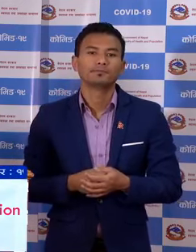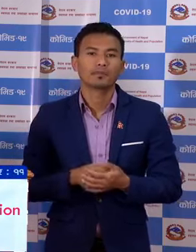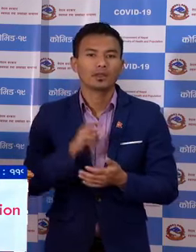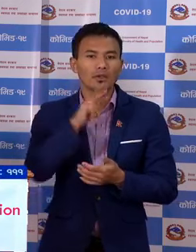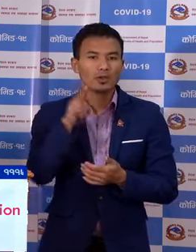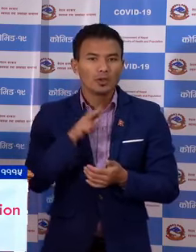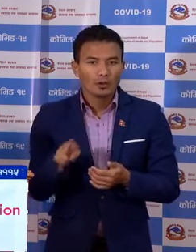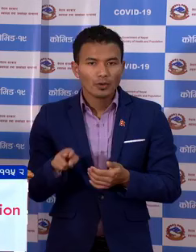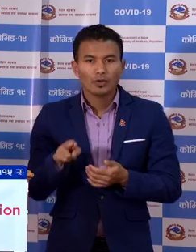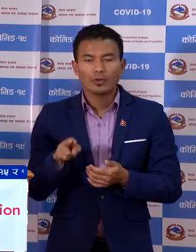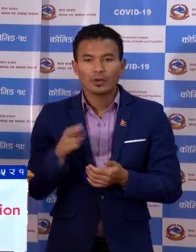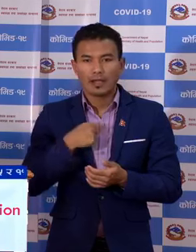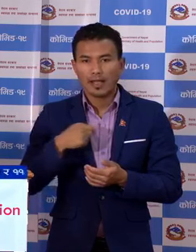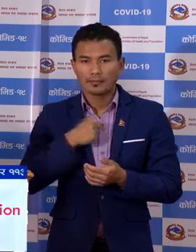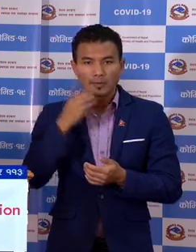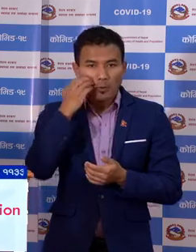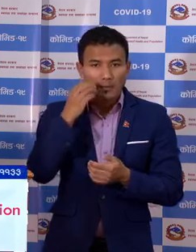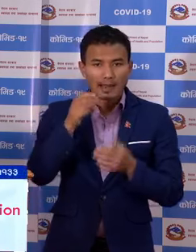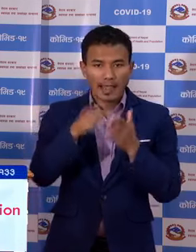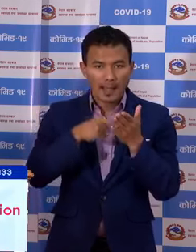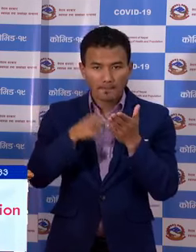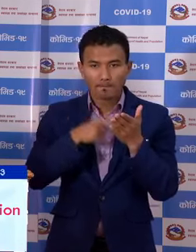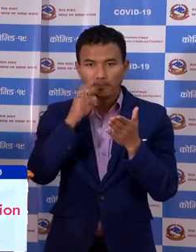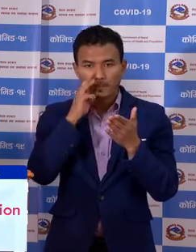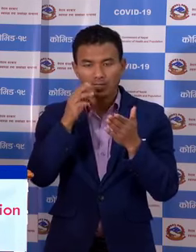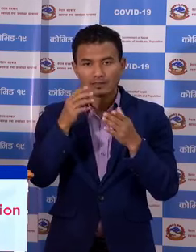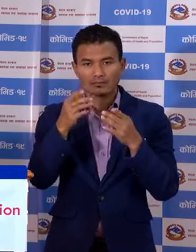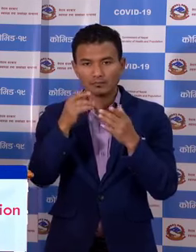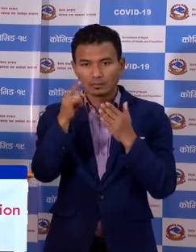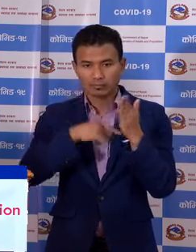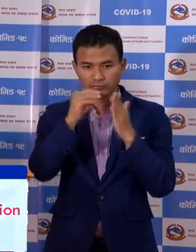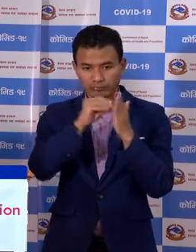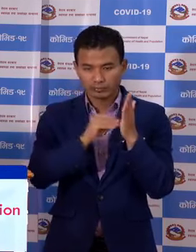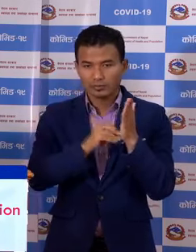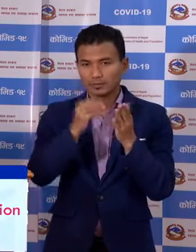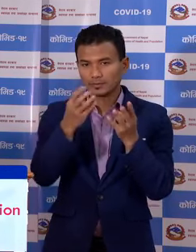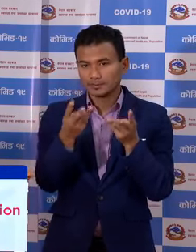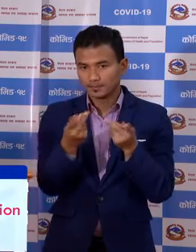र हाम्रो मोबाइल एप्लिकेसनमा इन्ट्री गरिएको संख्या